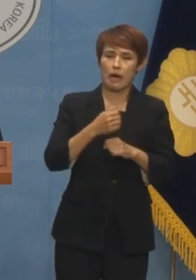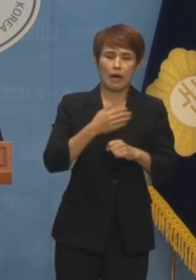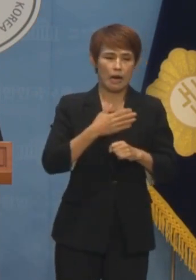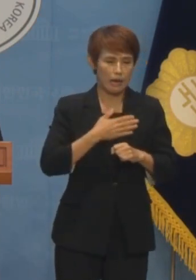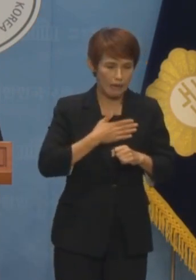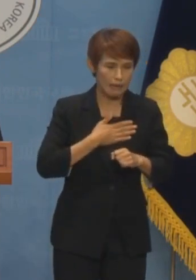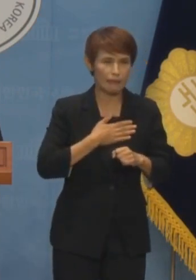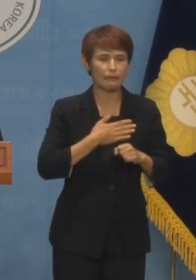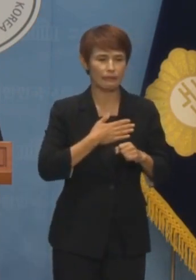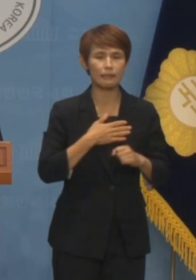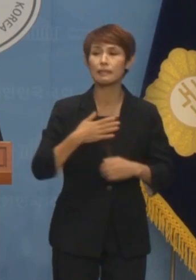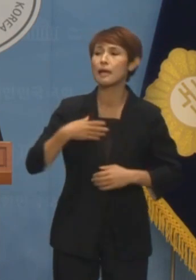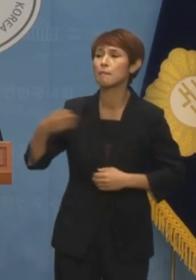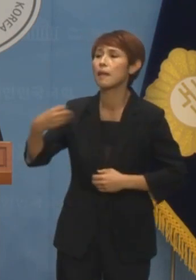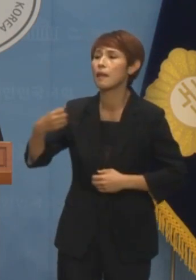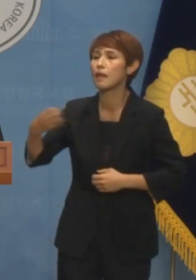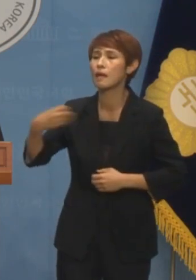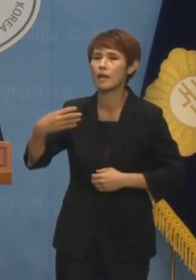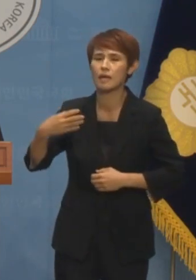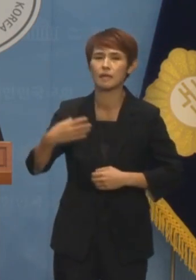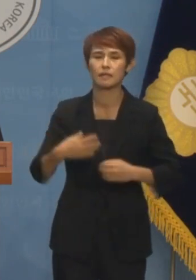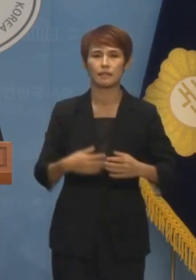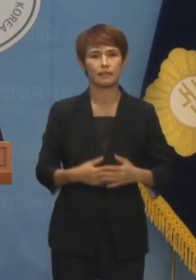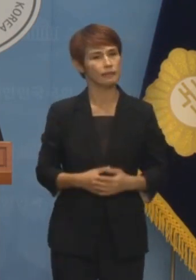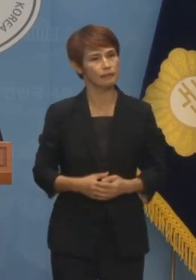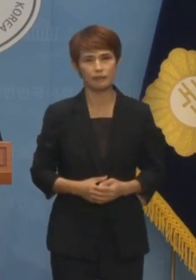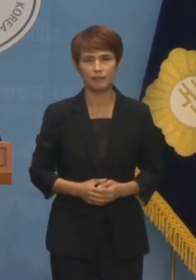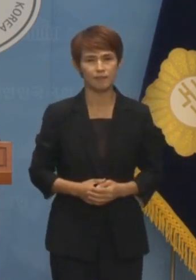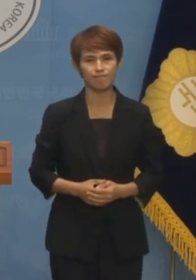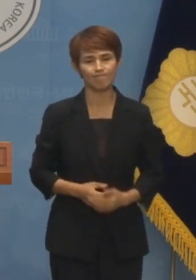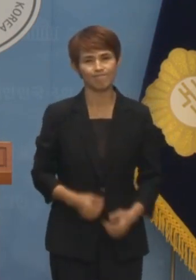자신에게 말하라고 할 정도면 말 다 했죠?